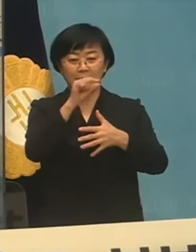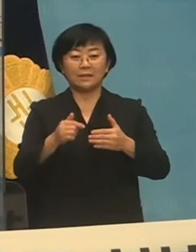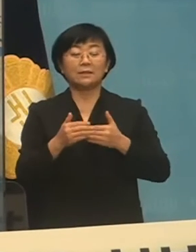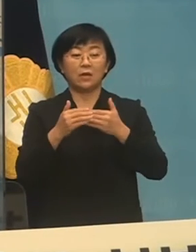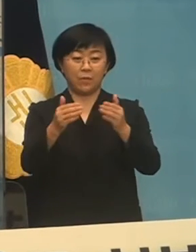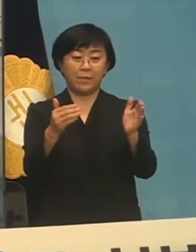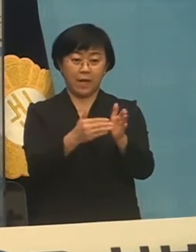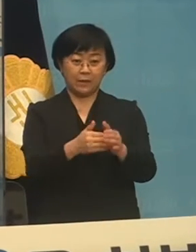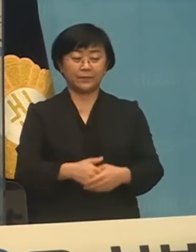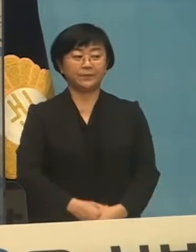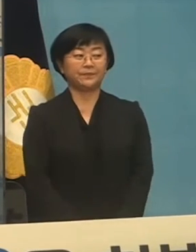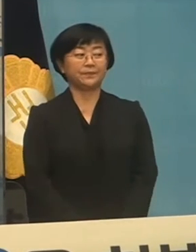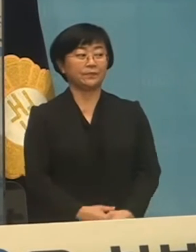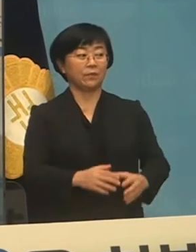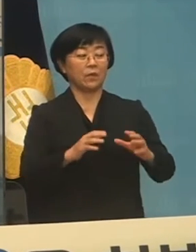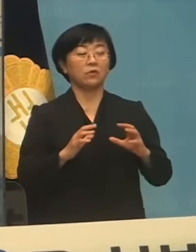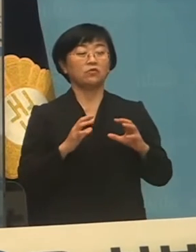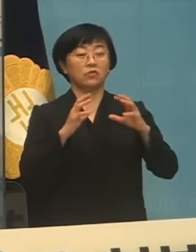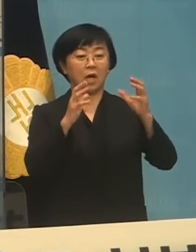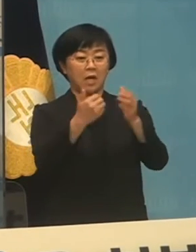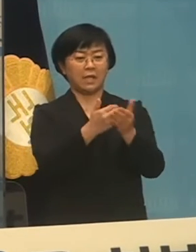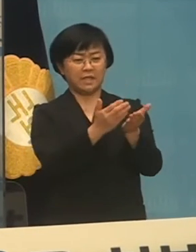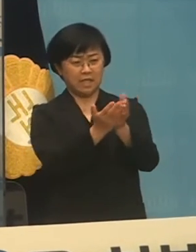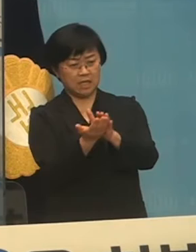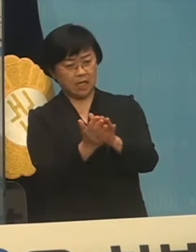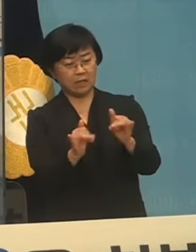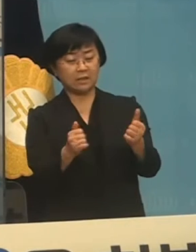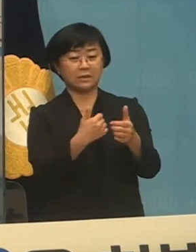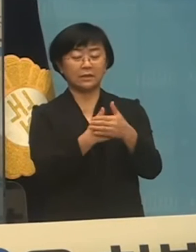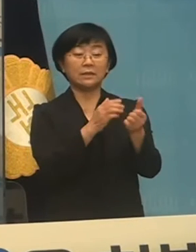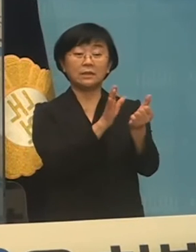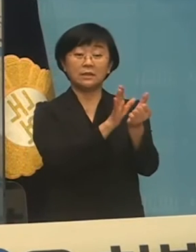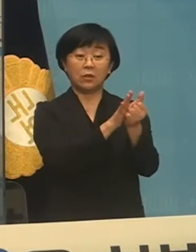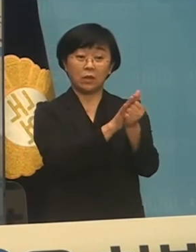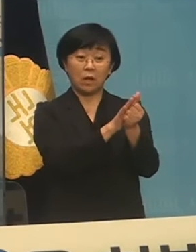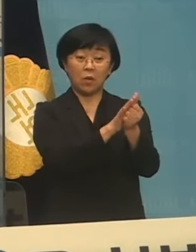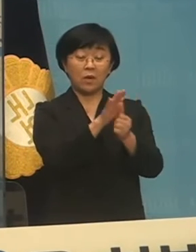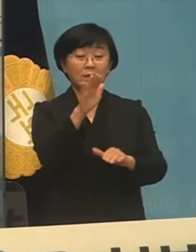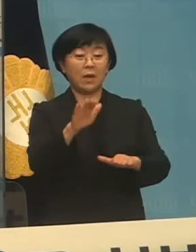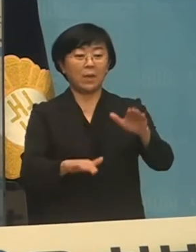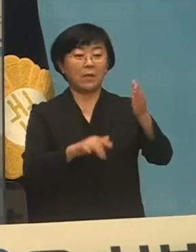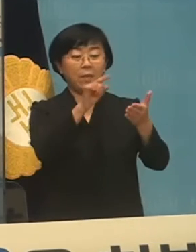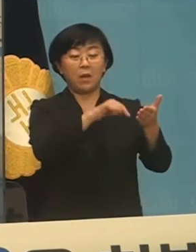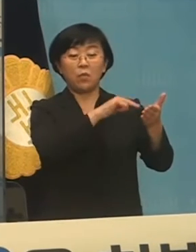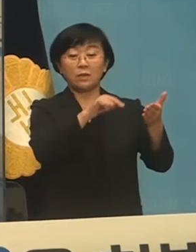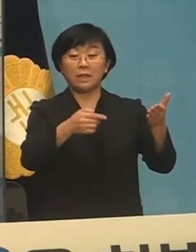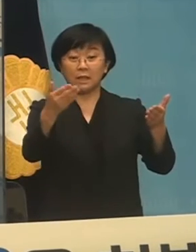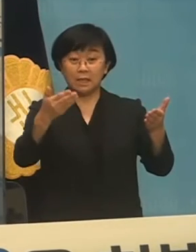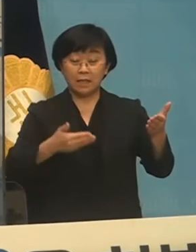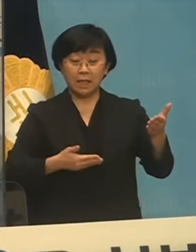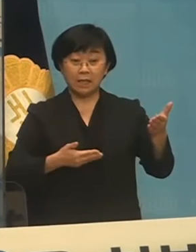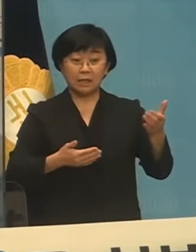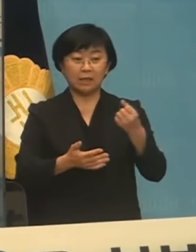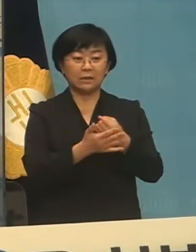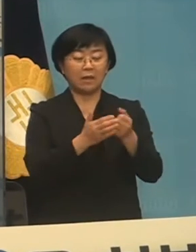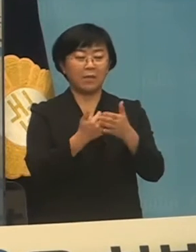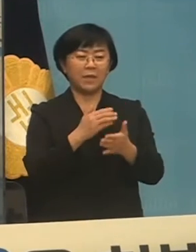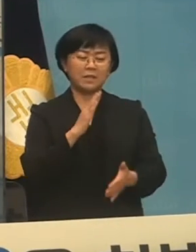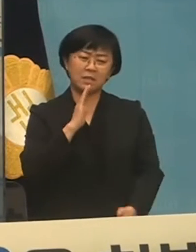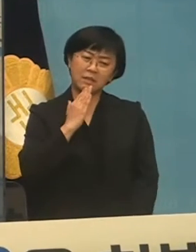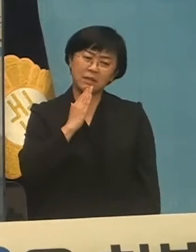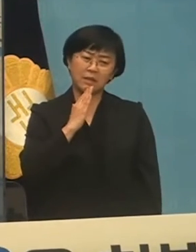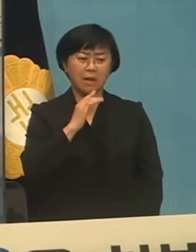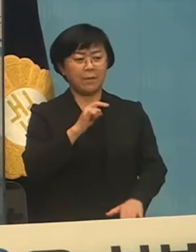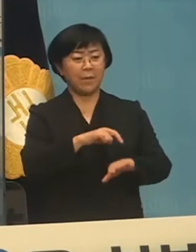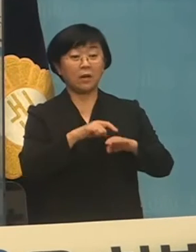진행됐습니다. 국가가 세월호 희생자들을 지원하고 차별 없는 대보상을 하셨을 때 반신반의하며